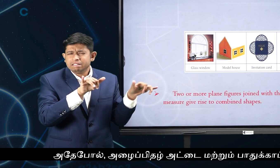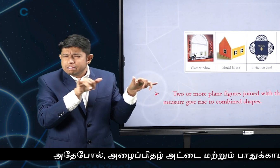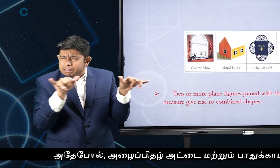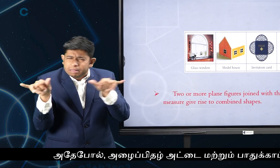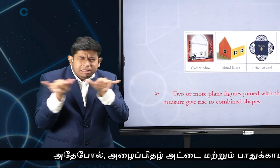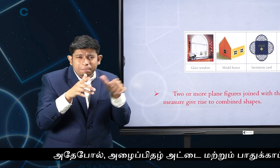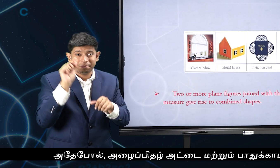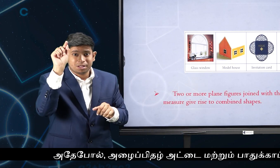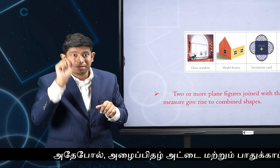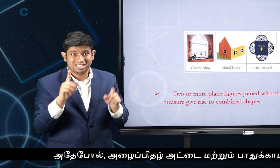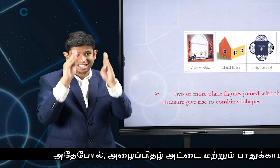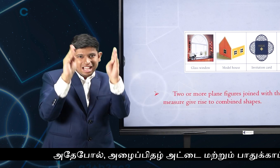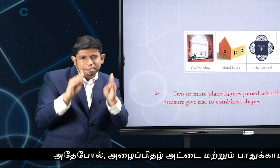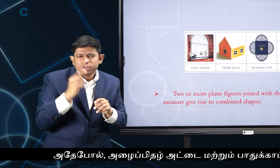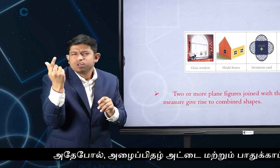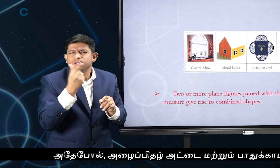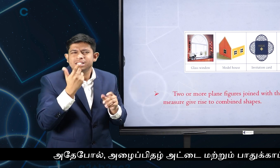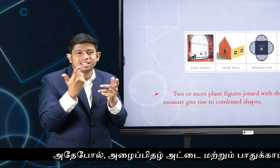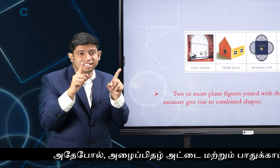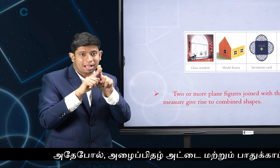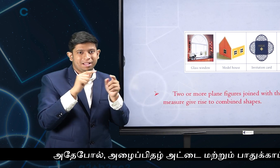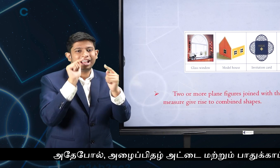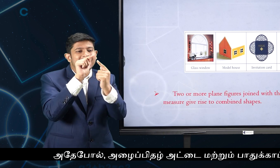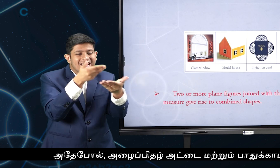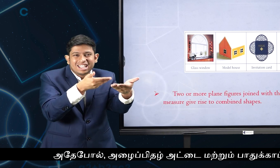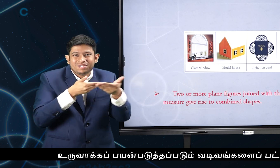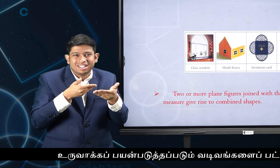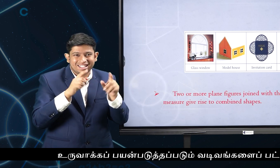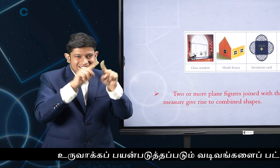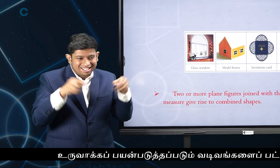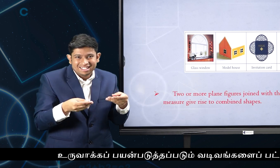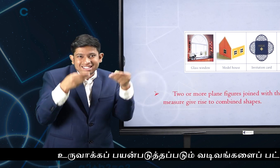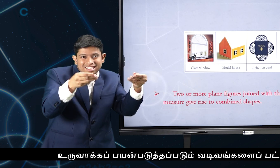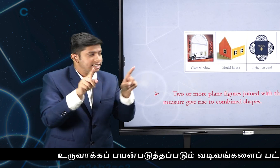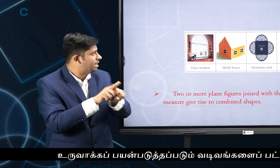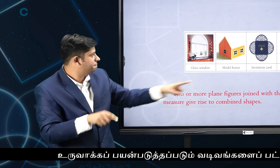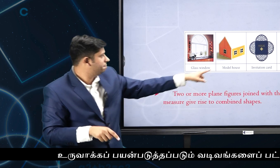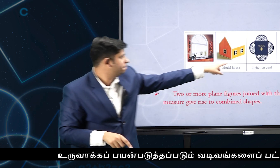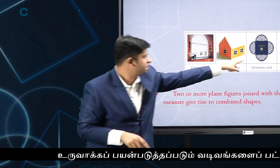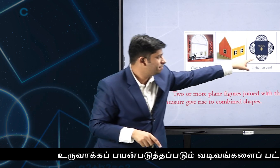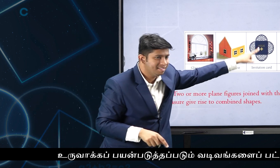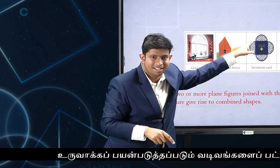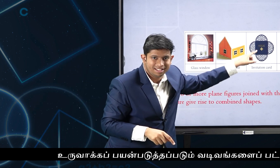அதேபோல் அழைப்பிதழ் அட்டை மற்றும் பாதுகாப்பு அமைப்பை உருவாக்க பயன்படுத்தப்படும் வடிவங்களை